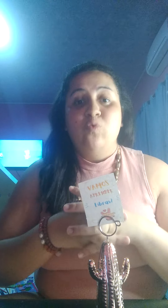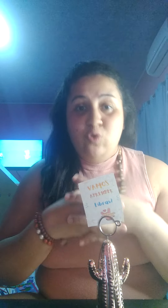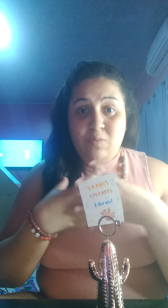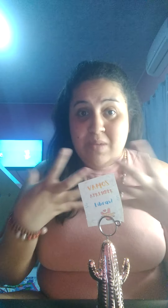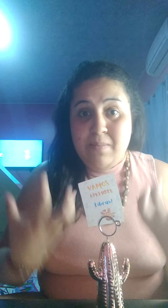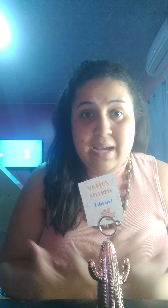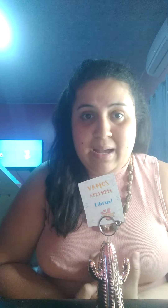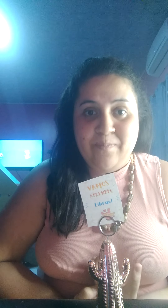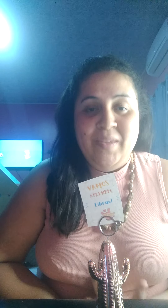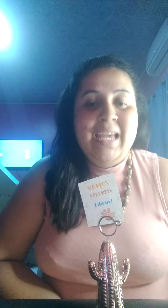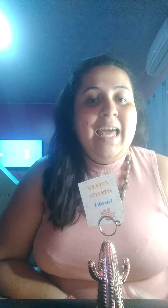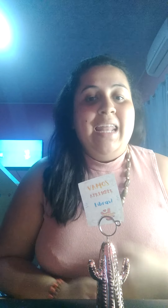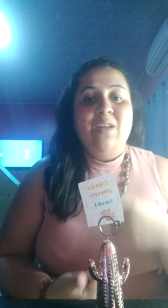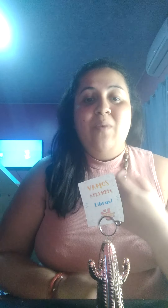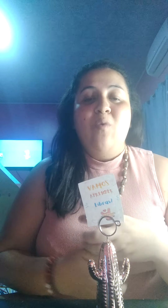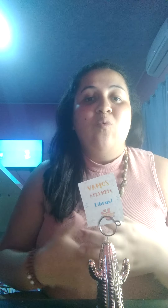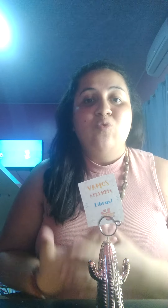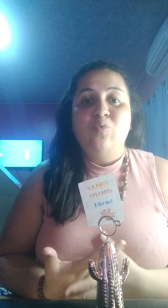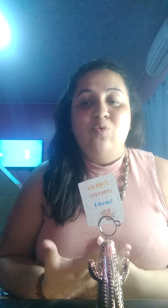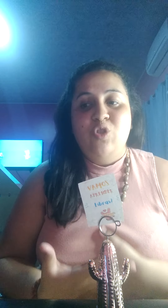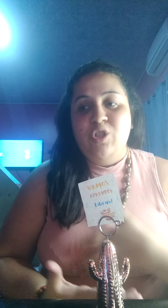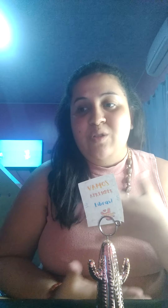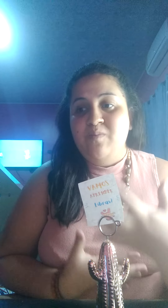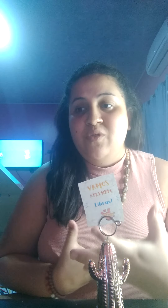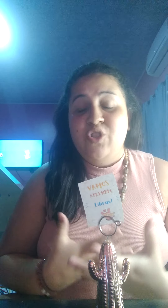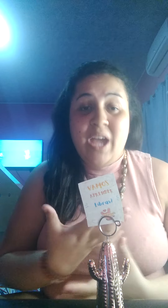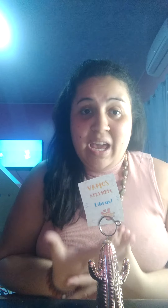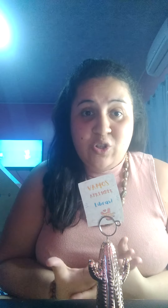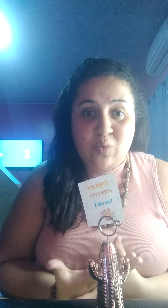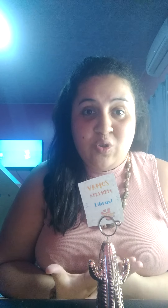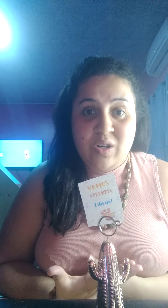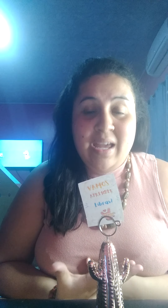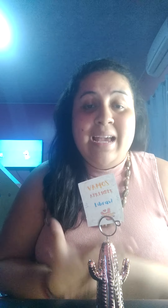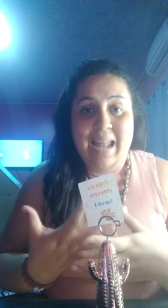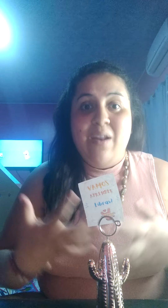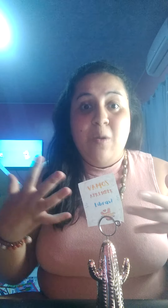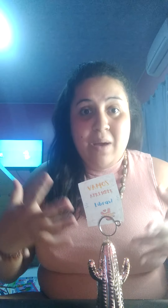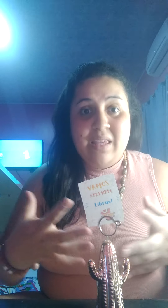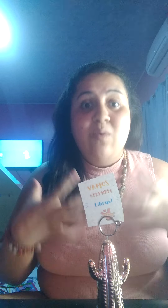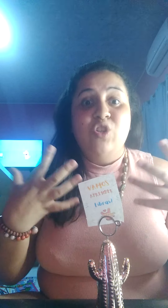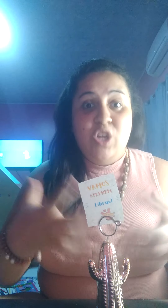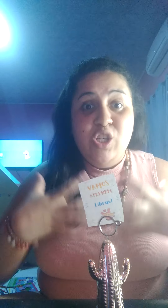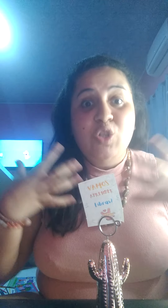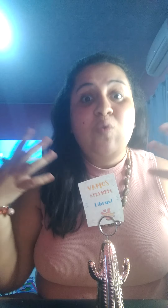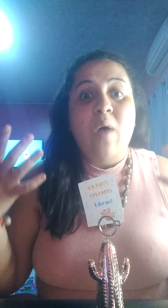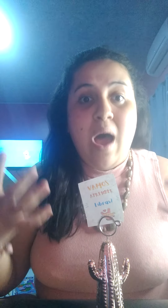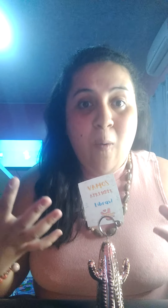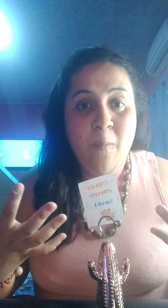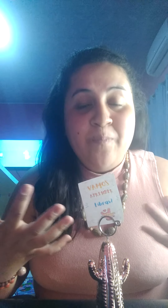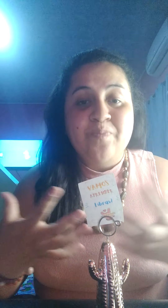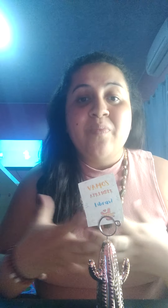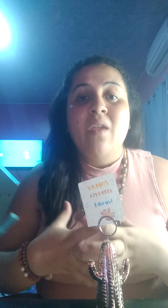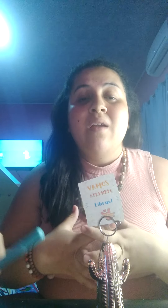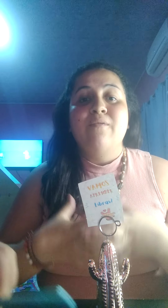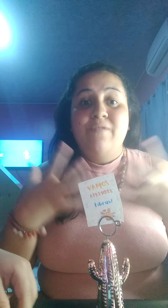de mímica. Ela não é um conjunto de gestos. Claro, ela é uma língua gestual, visual.